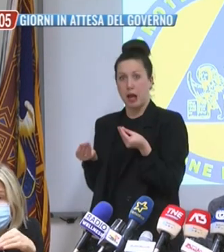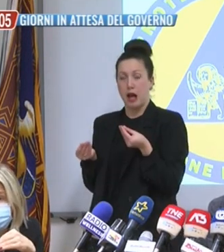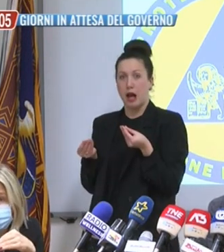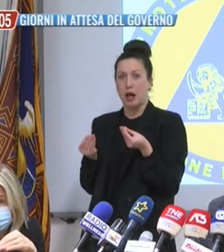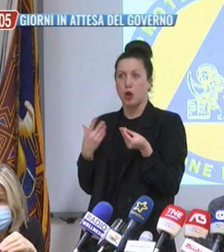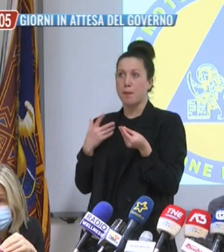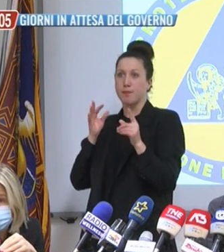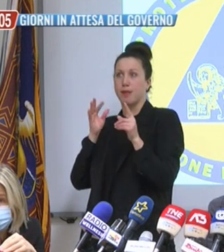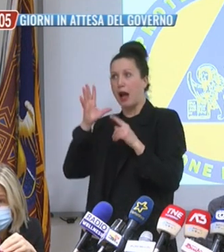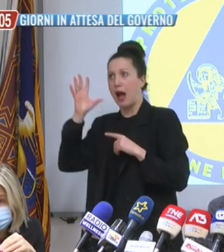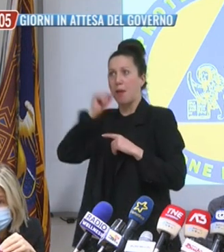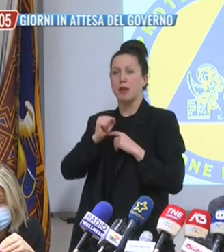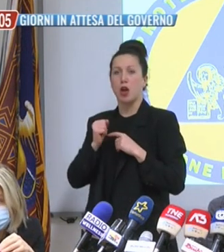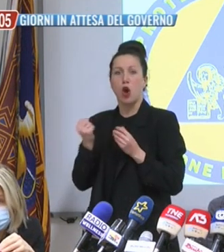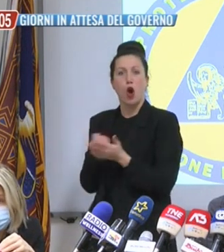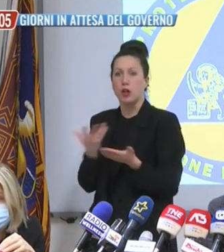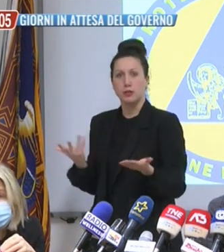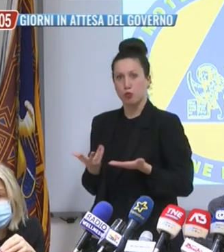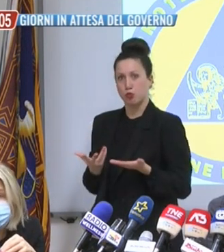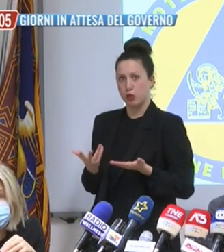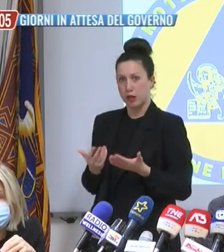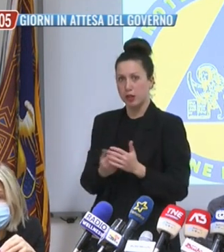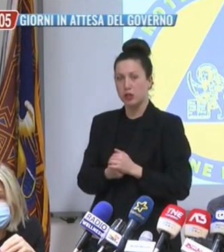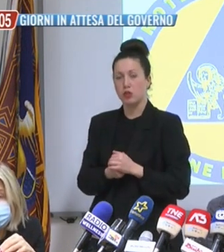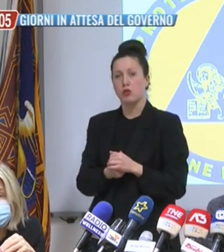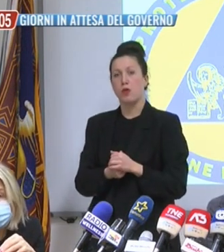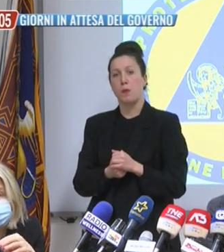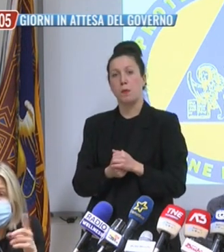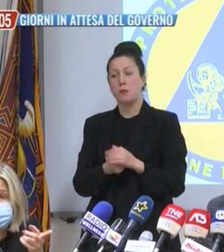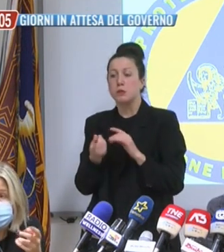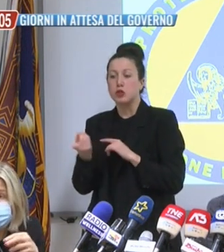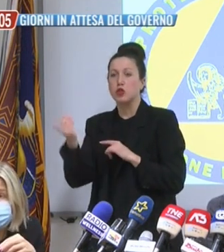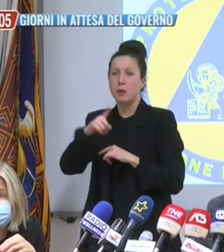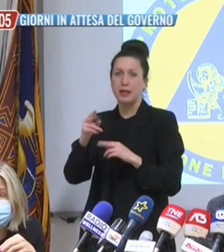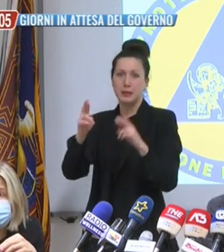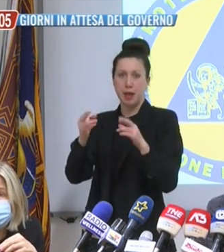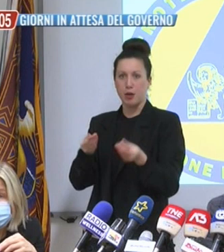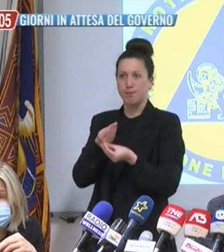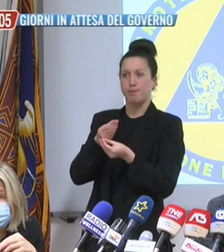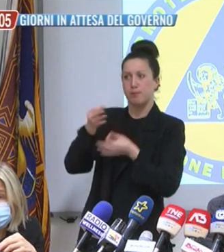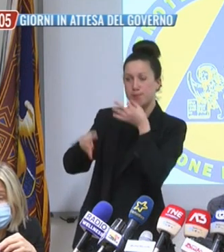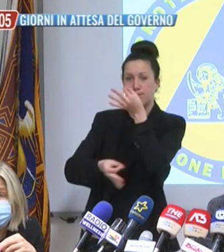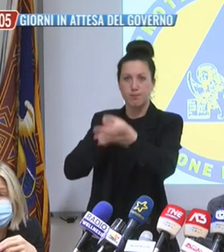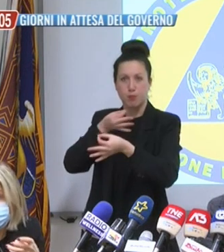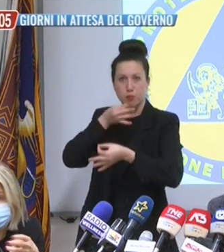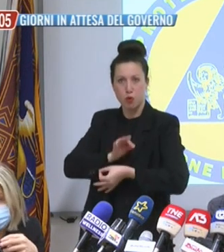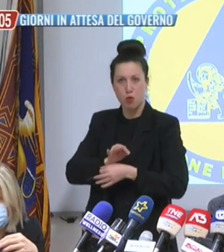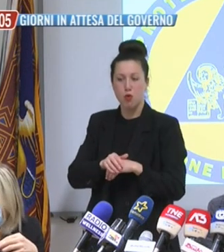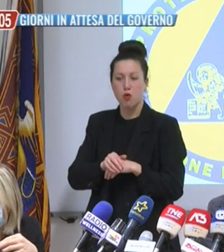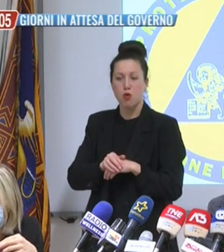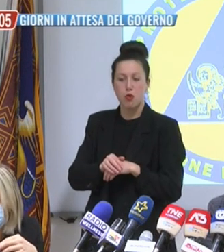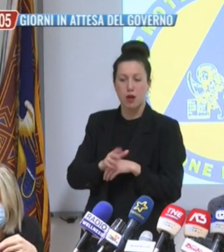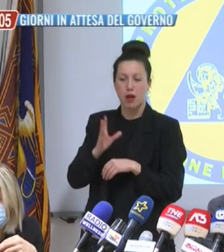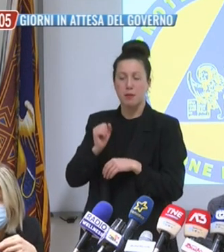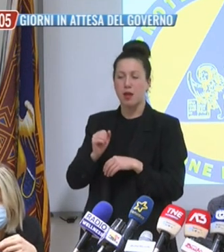domani riusciamo a darvi, anche in base alla relazione insomma che la prevenzione in questo caso dell'Usberica sta redigendo, riusciamo a